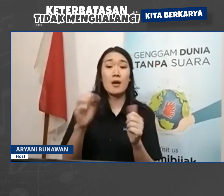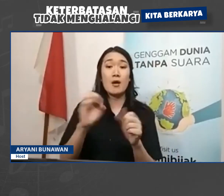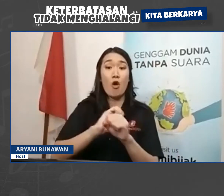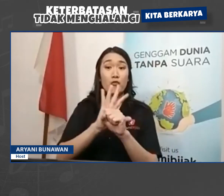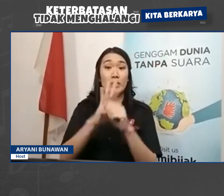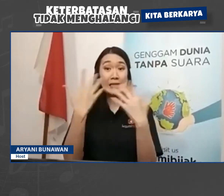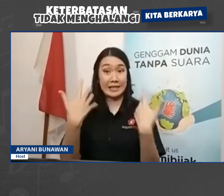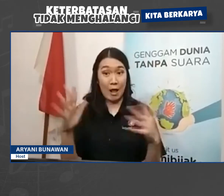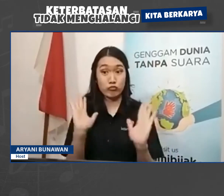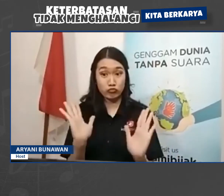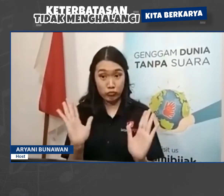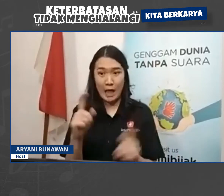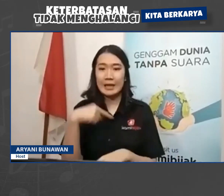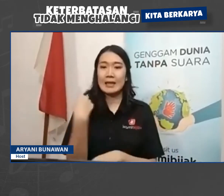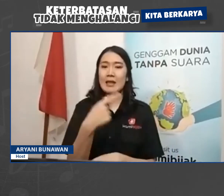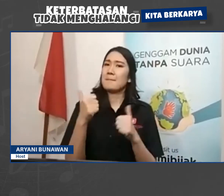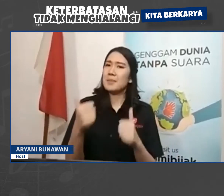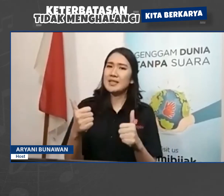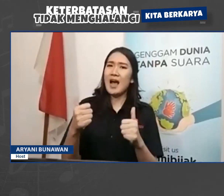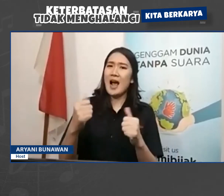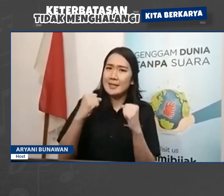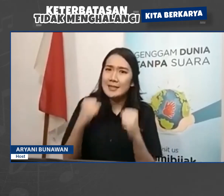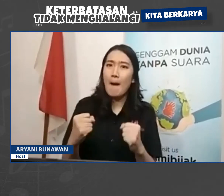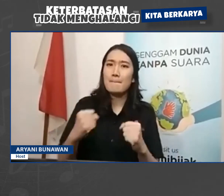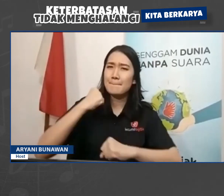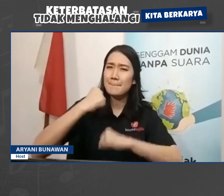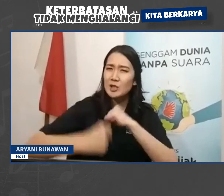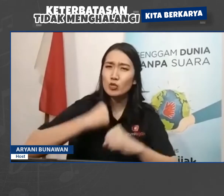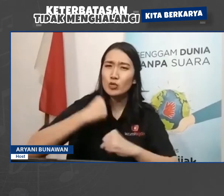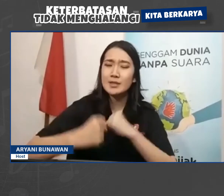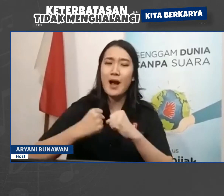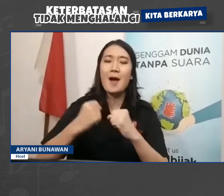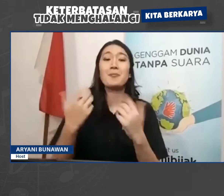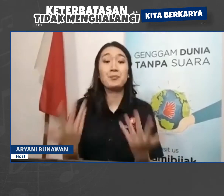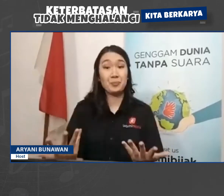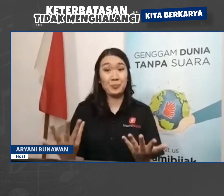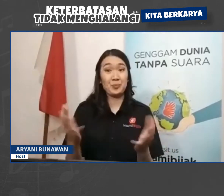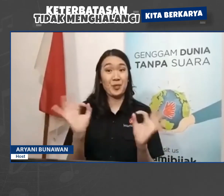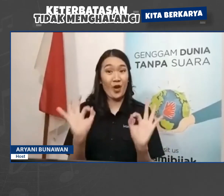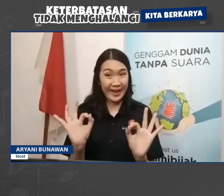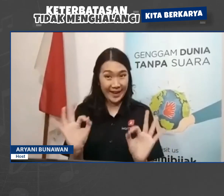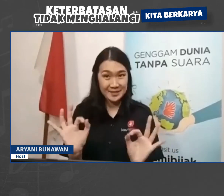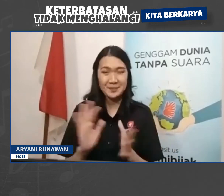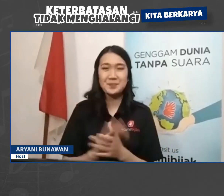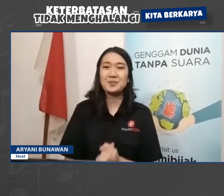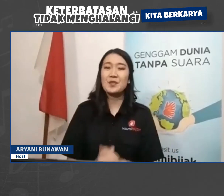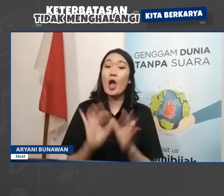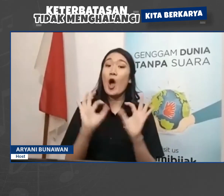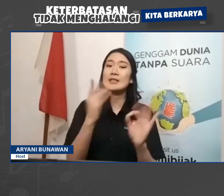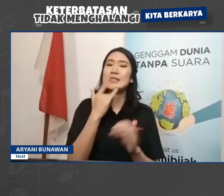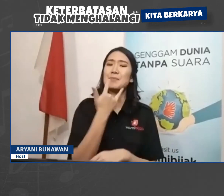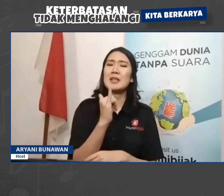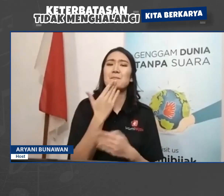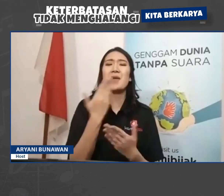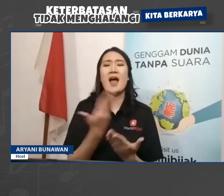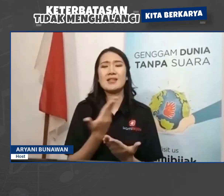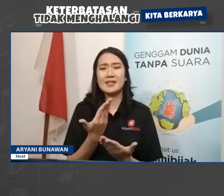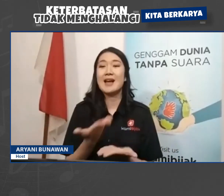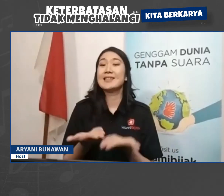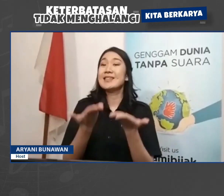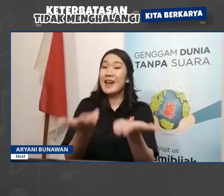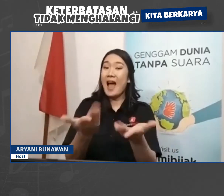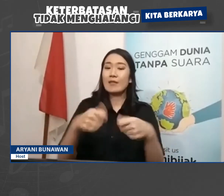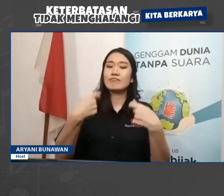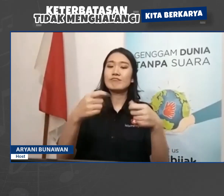Narasumber yang kita hadirkan masih tentang kisah sukses dari teman disabilitas. Semoga kisahnya bisa menginspirasi kita, supaya setelah pandemi kita